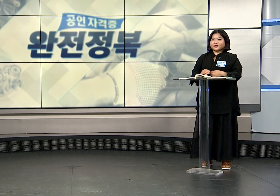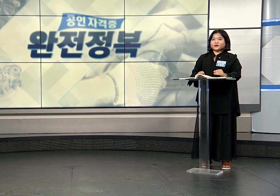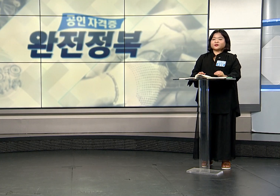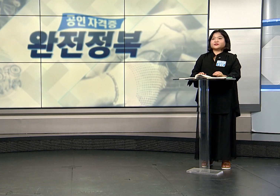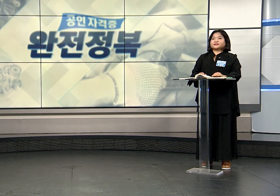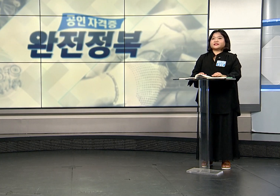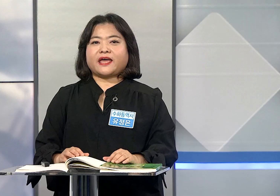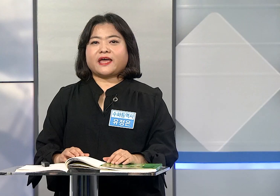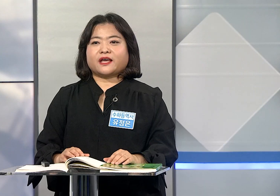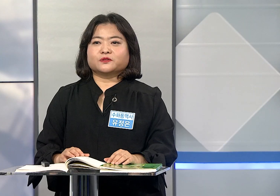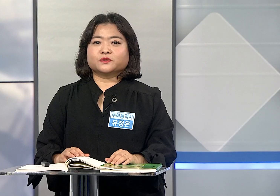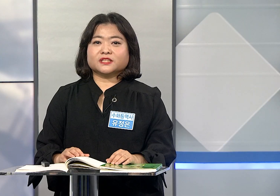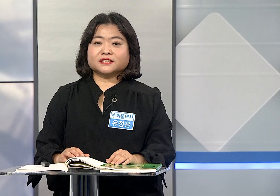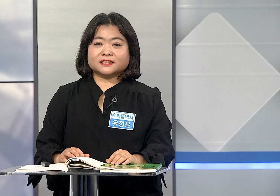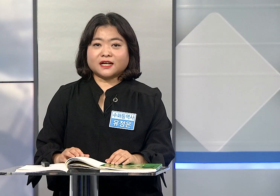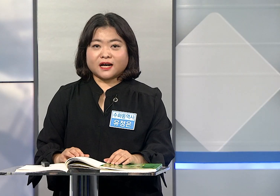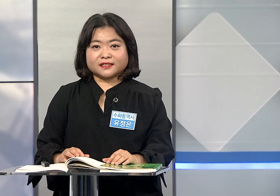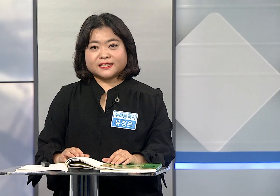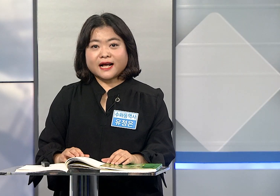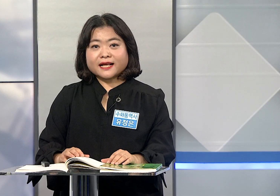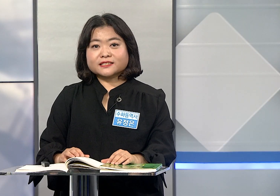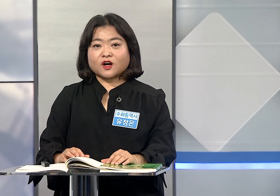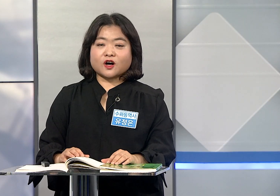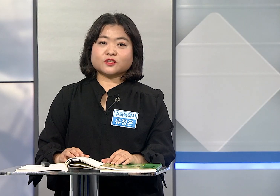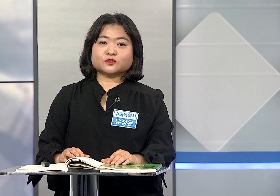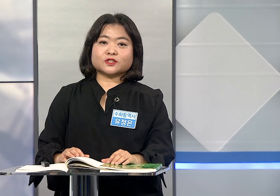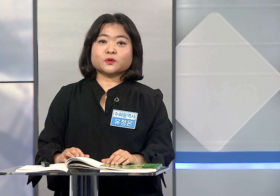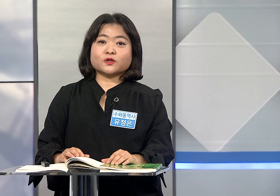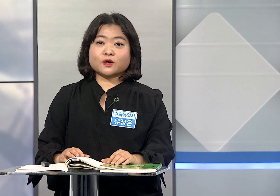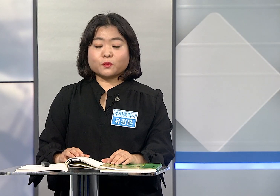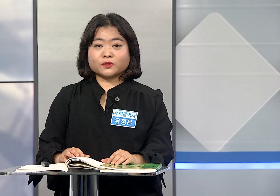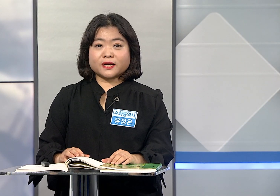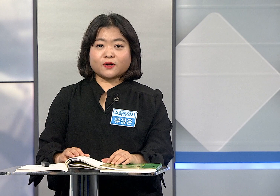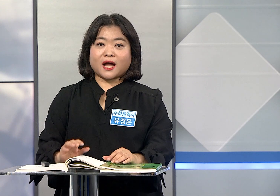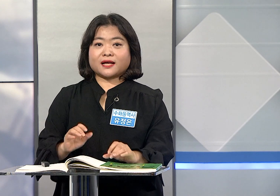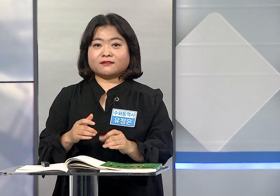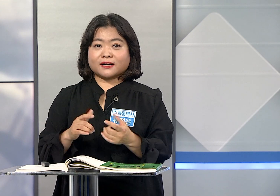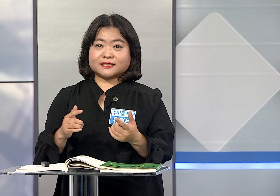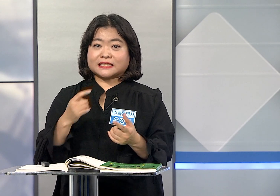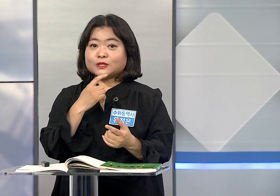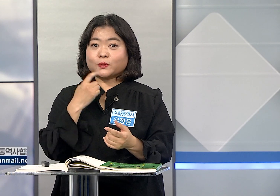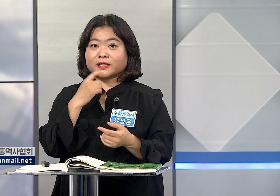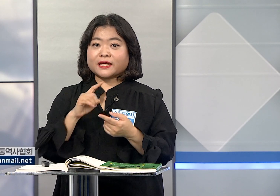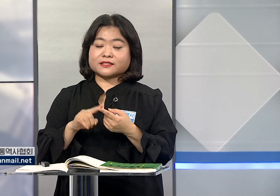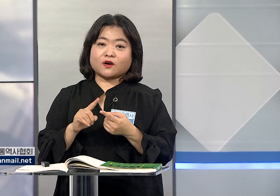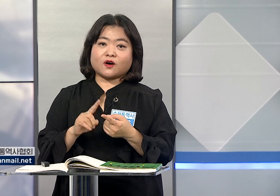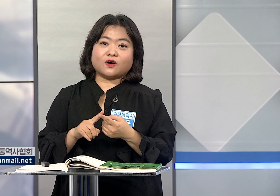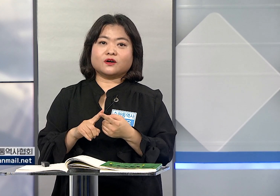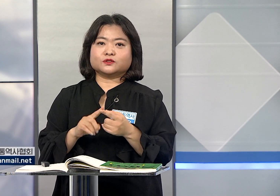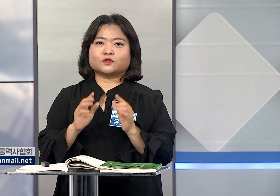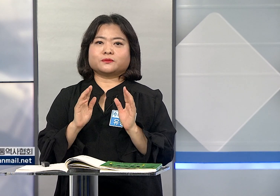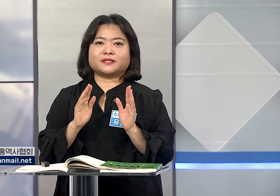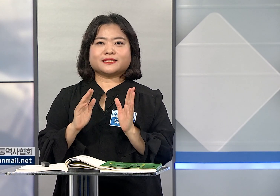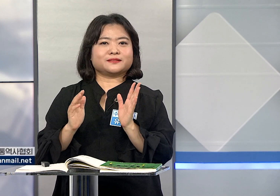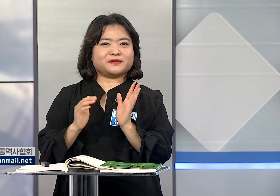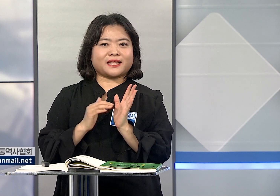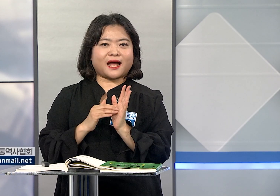안녕하세요. 네, 우리는 2강에서 수화 통역 모델과 여러 가지 이론에 대해서 수업을 했습니다.